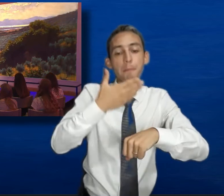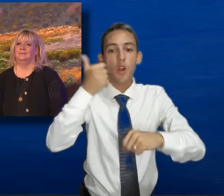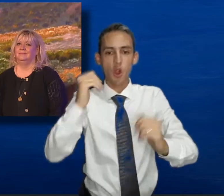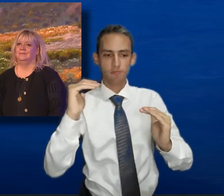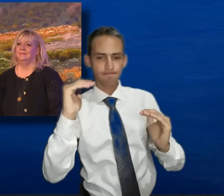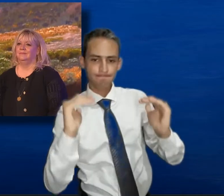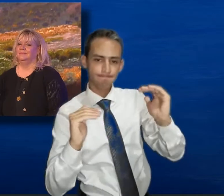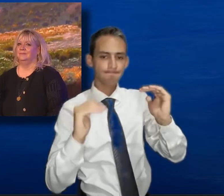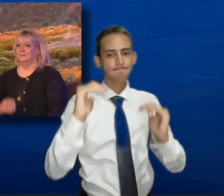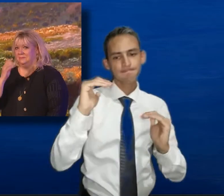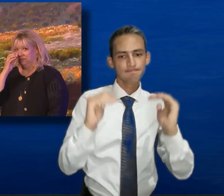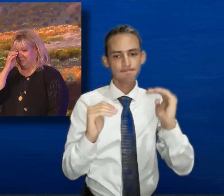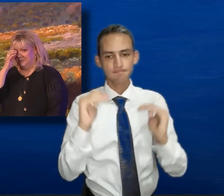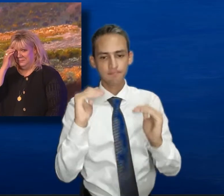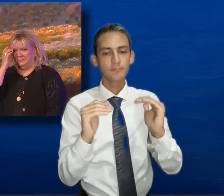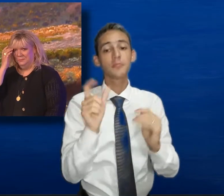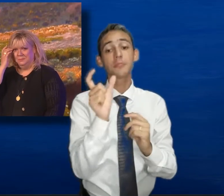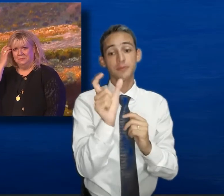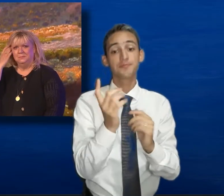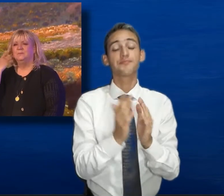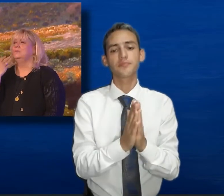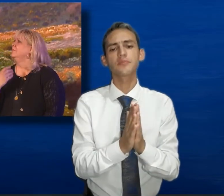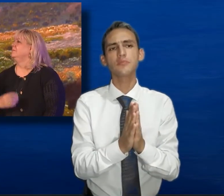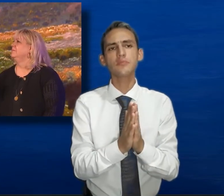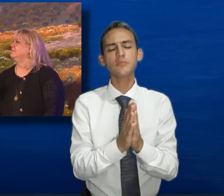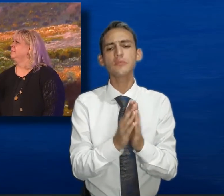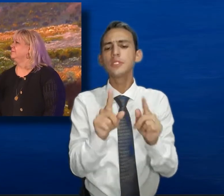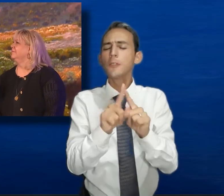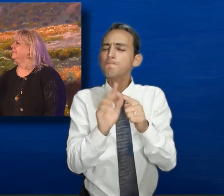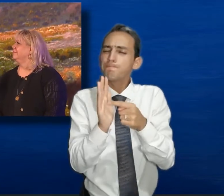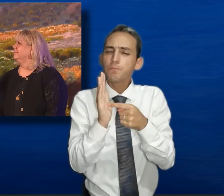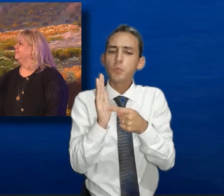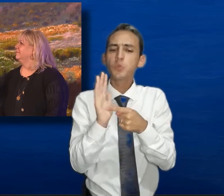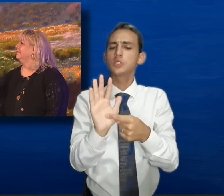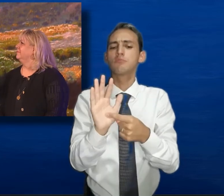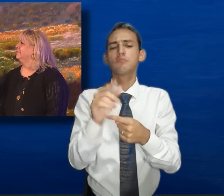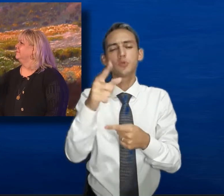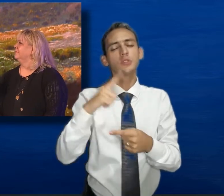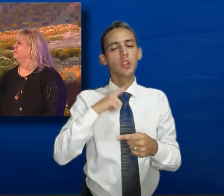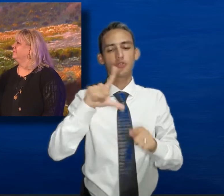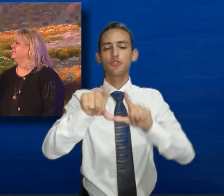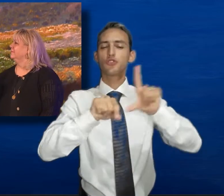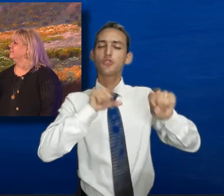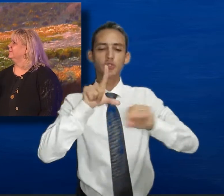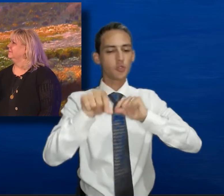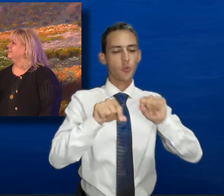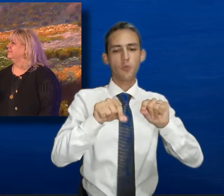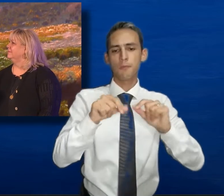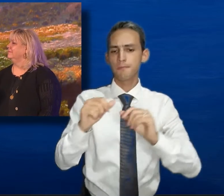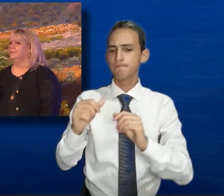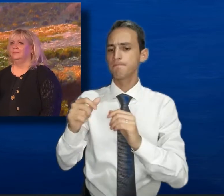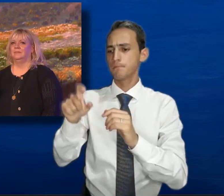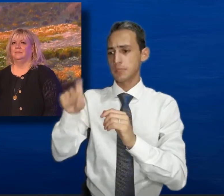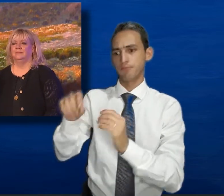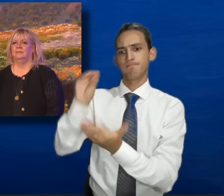da igreja. Eu acho a palavra reservar bastante instrutiva. Exige que tomemos a